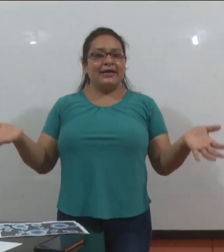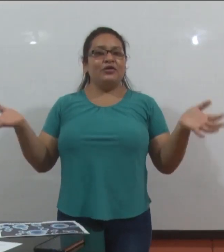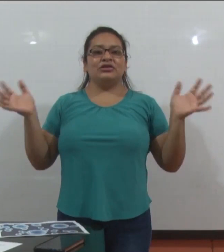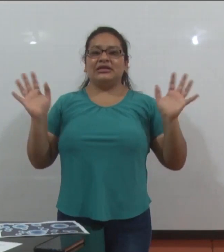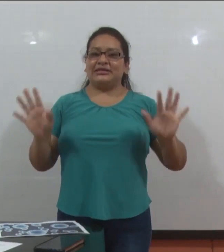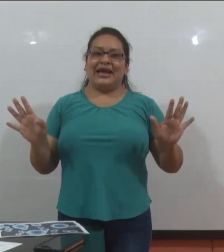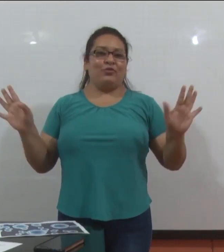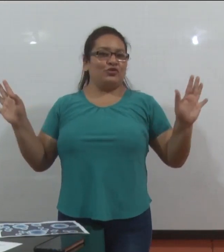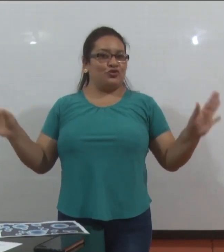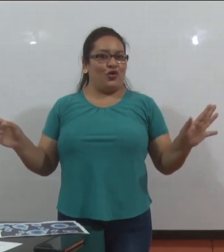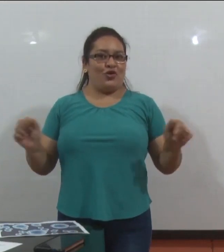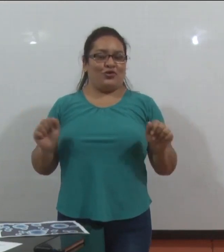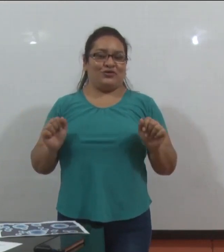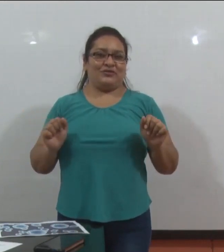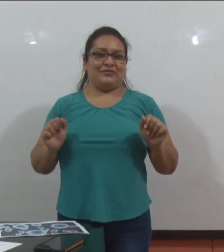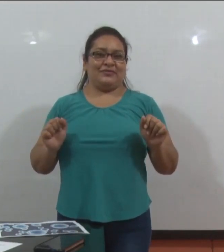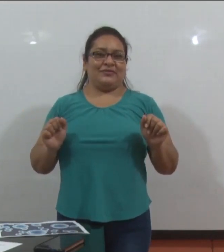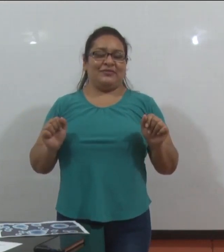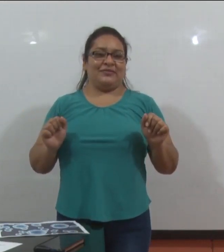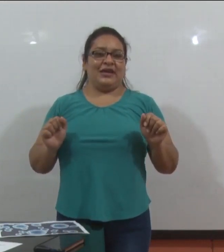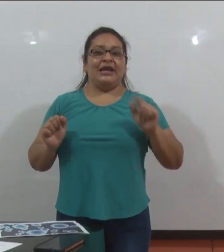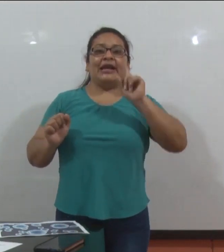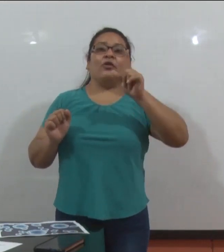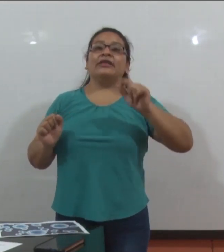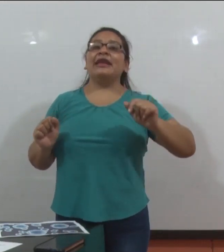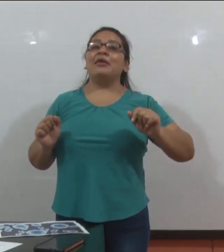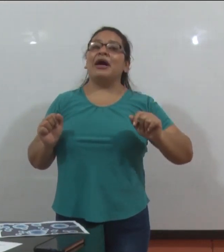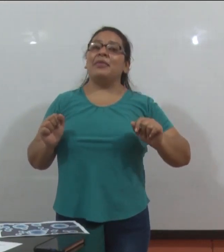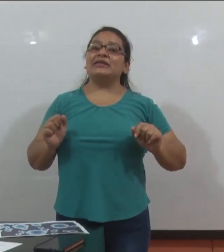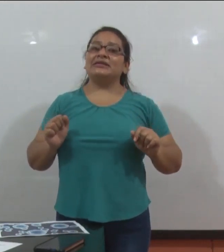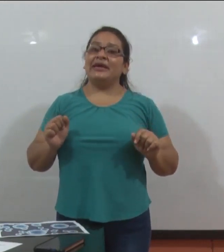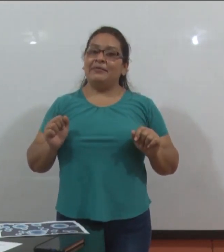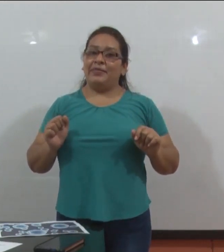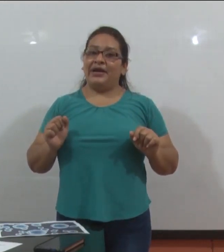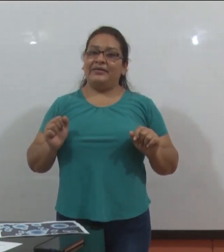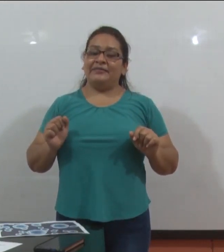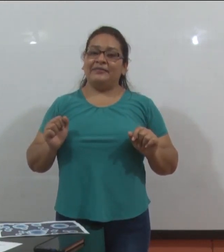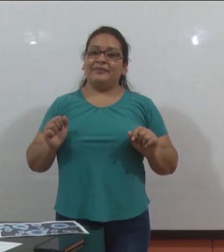sanos y salvos todos. Recuérdele a mamá siempre